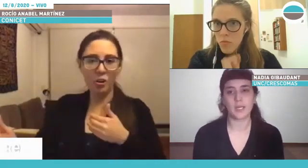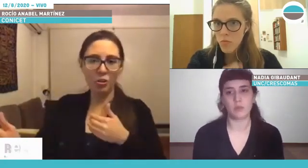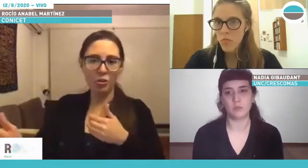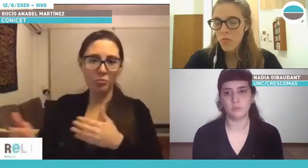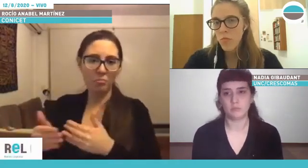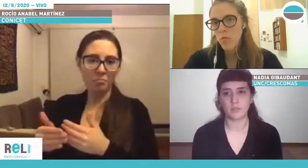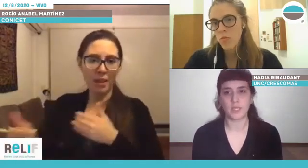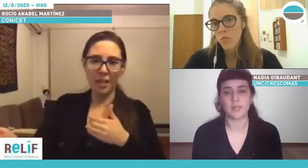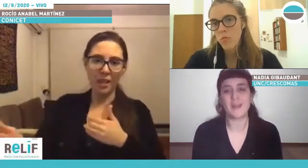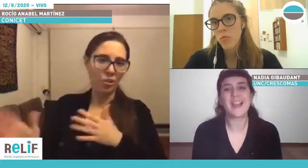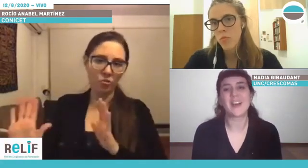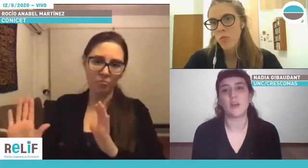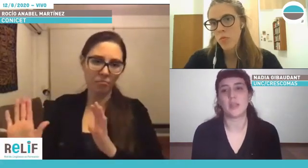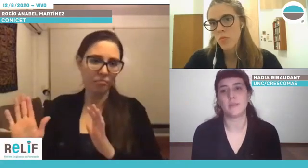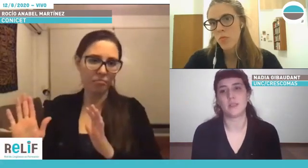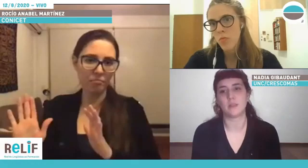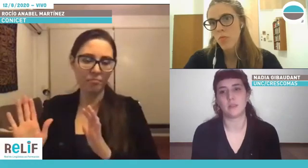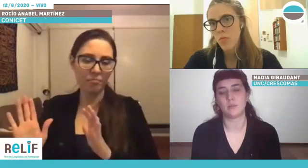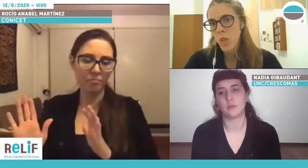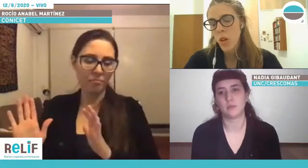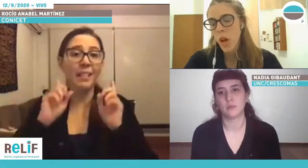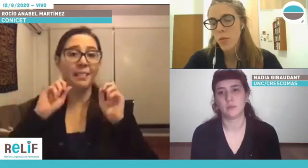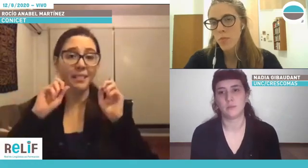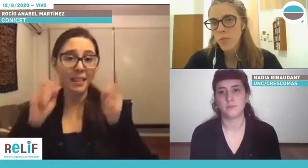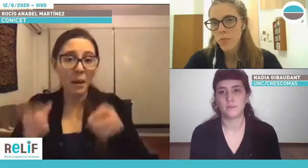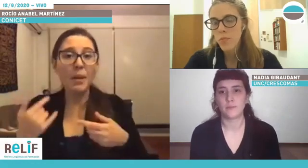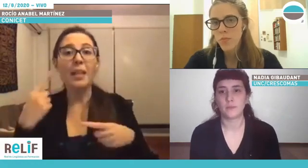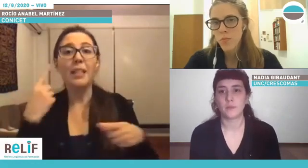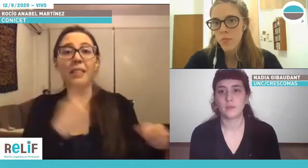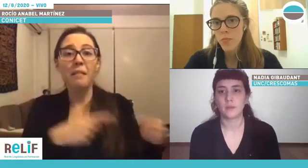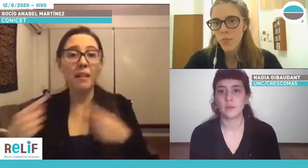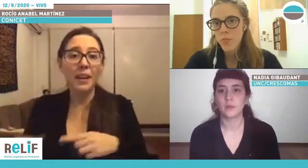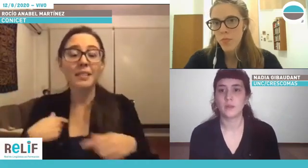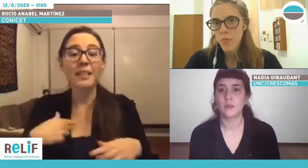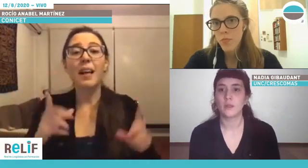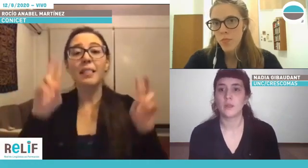Y acá no. Está más lejos la dimensión, digamos. Claro.